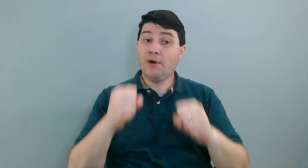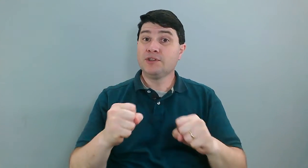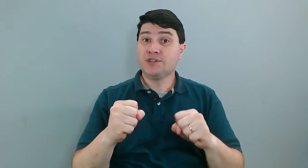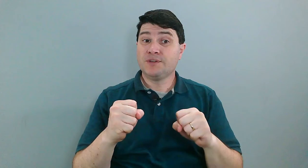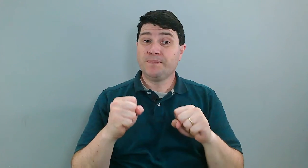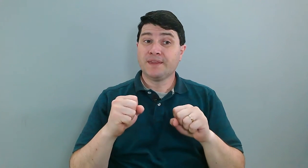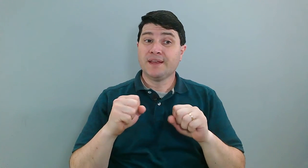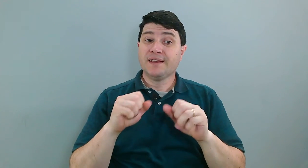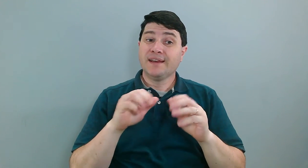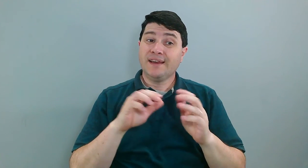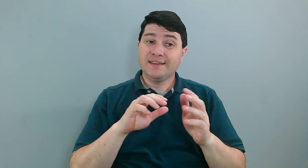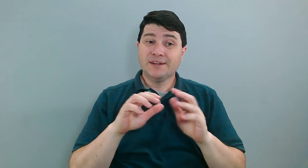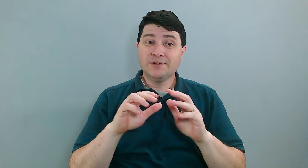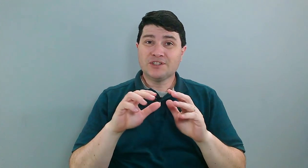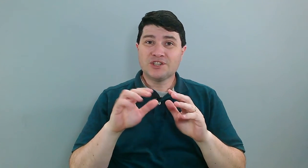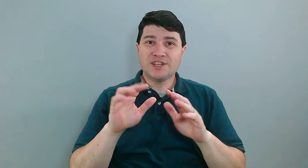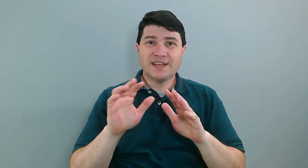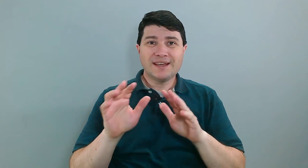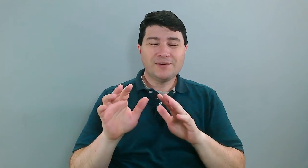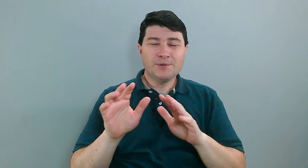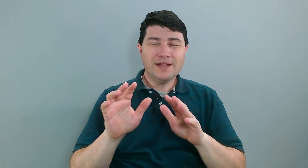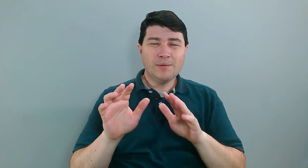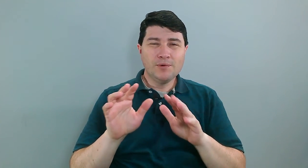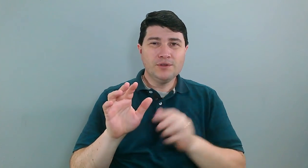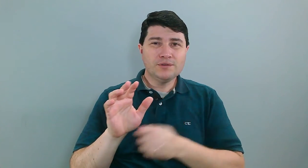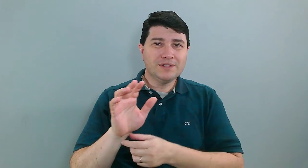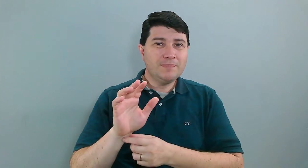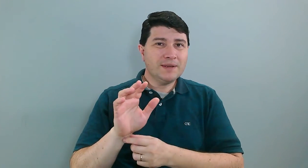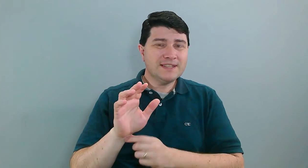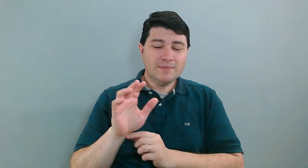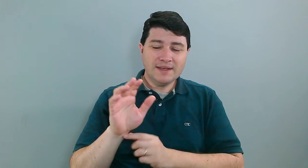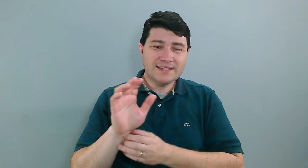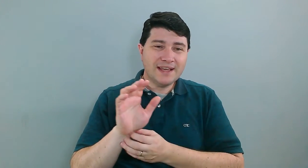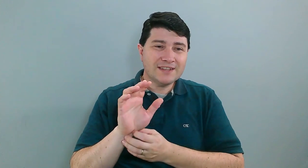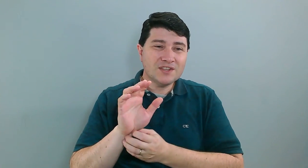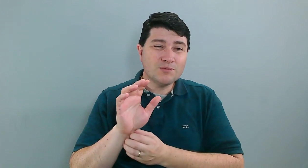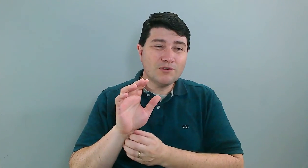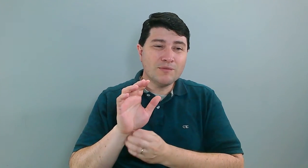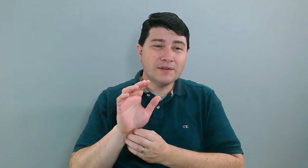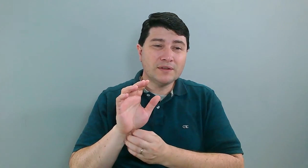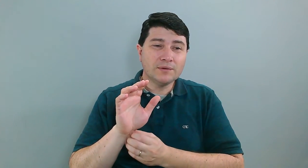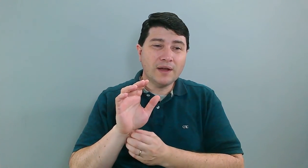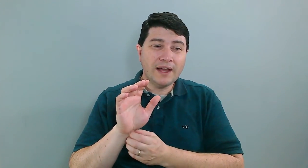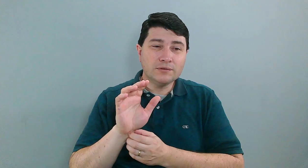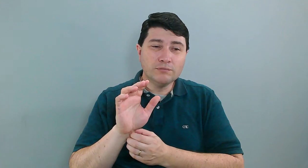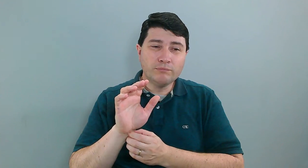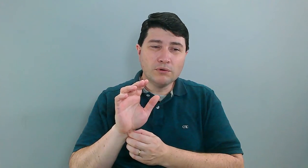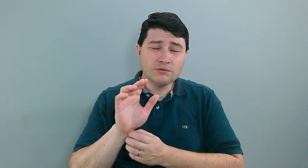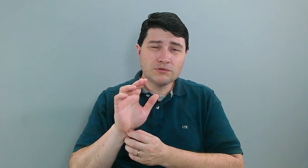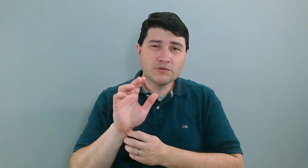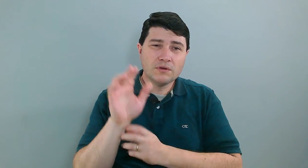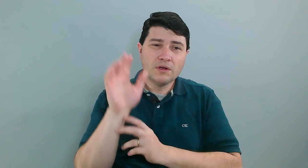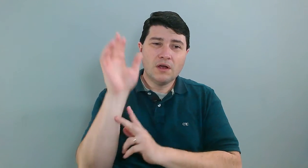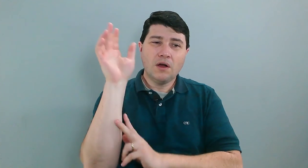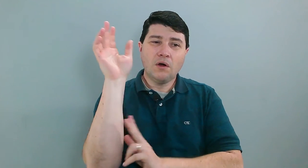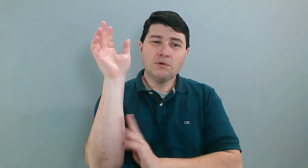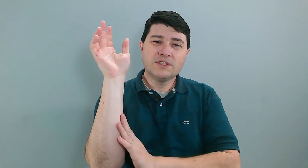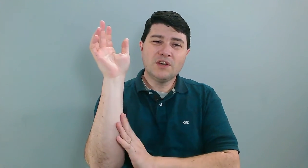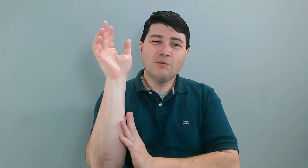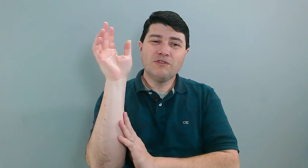pode. Então a gente tem que cuidar muito e perceber se às vezes o movimento é do pulso ou se é o movimento